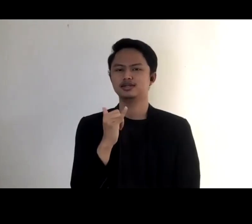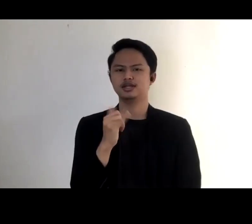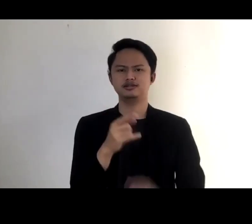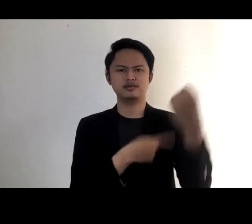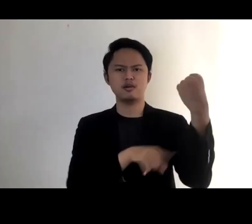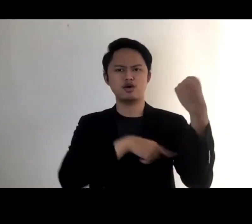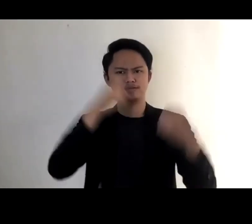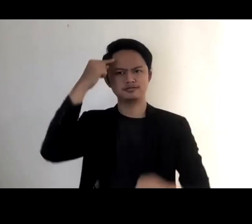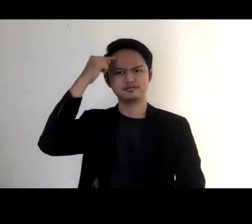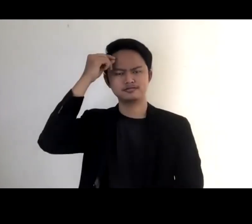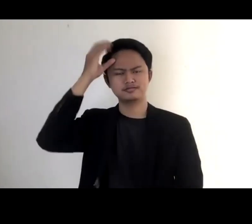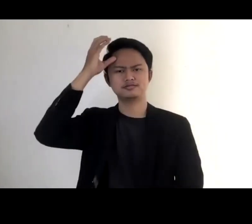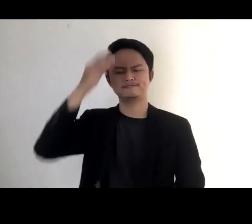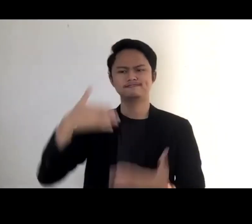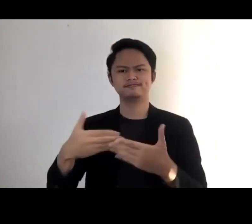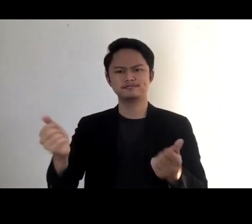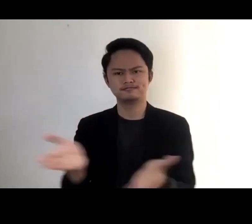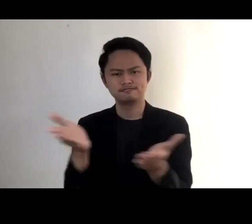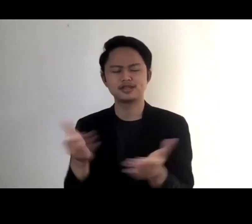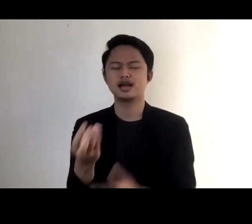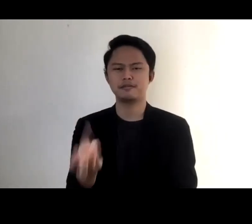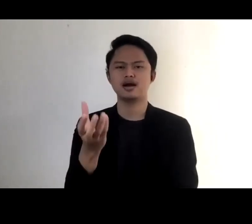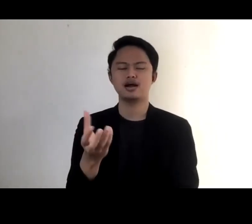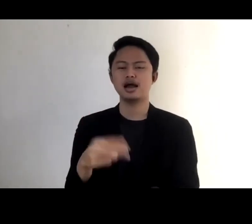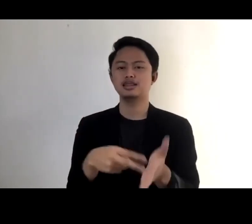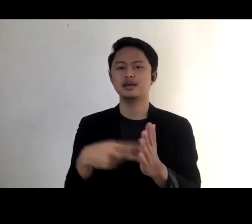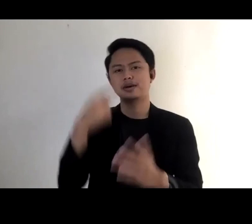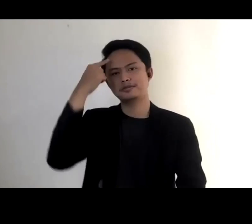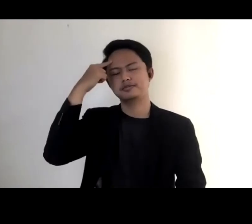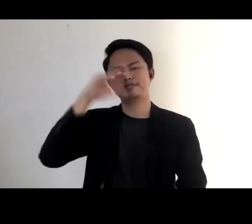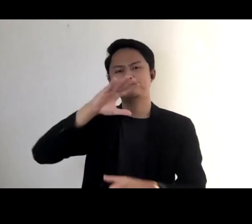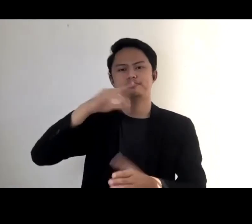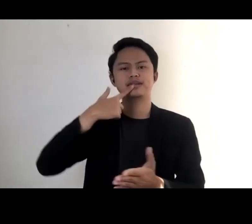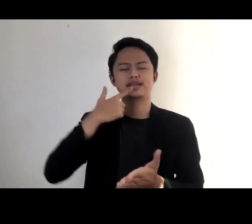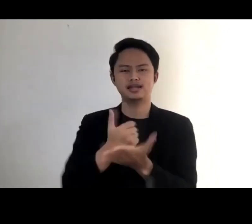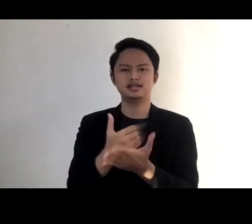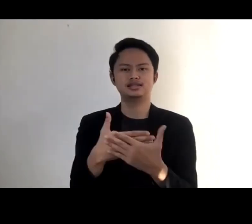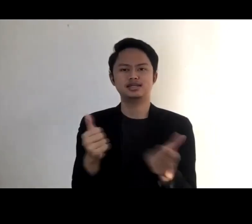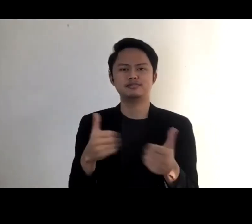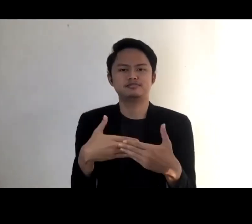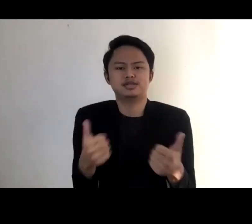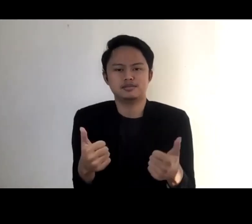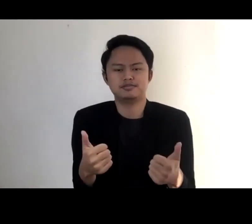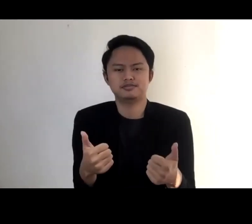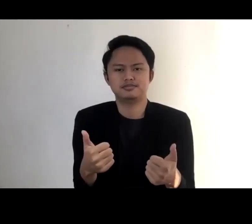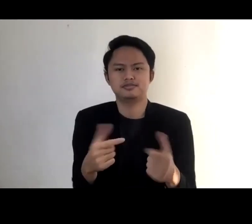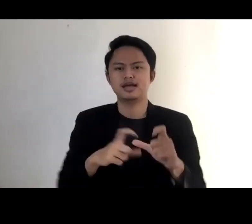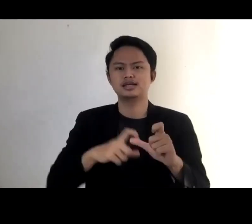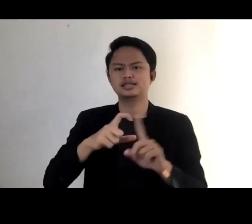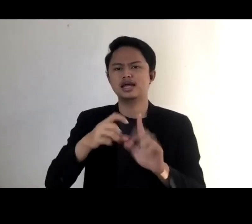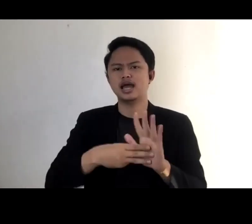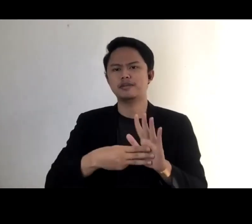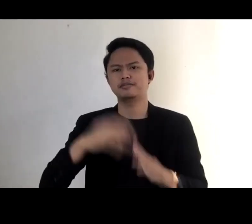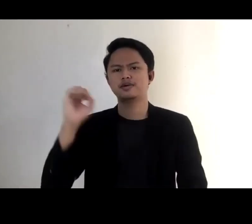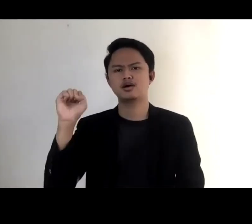anak. Yang tentunya ini juga menjadi bagian penting yang harus kita persiapkan, mempersiapkan SDM unggul di masa yang